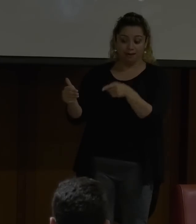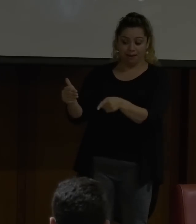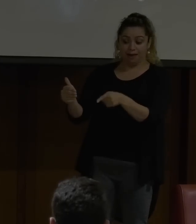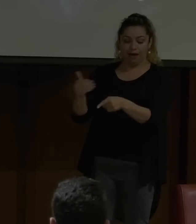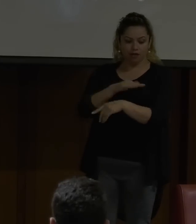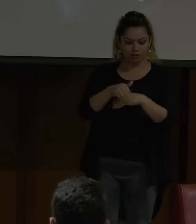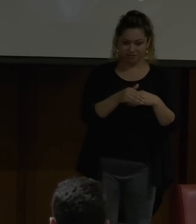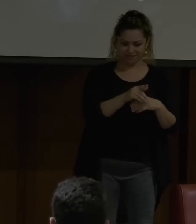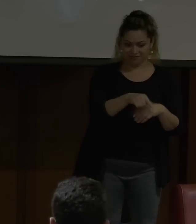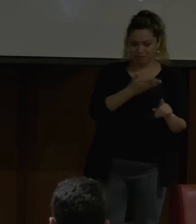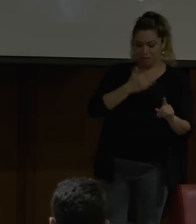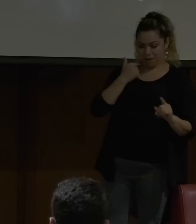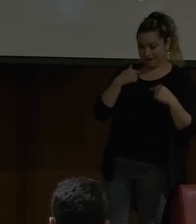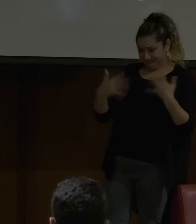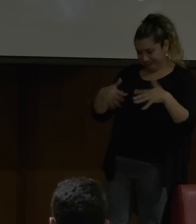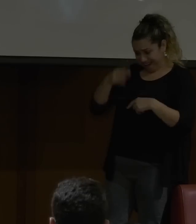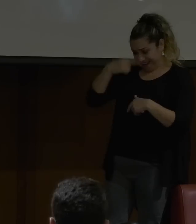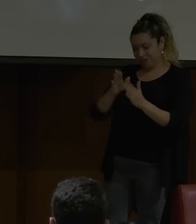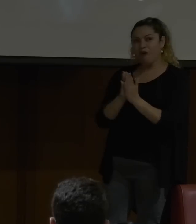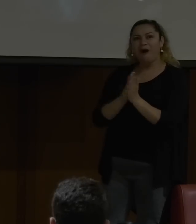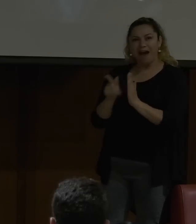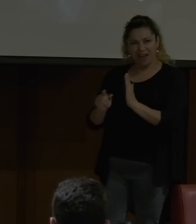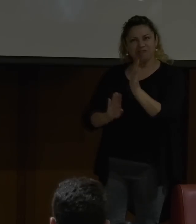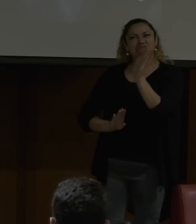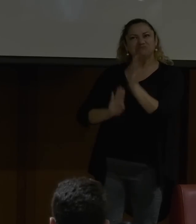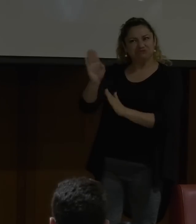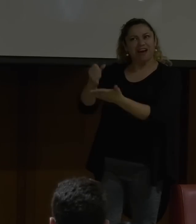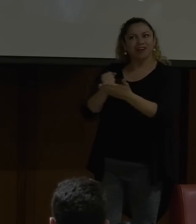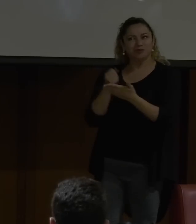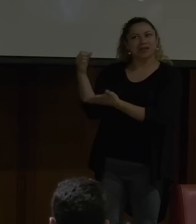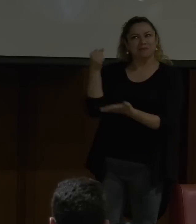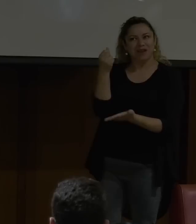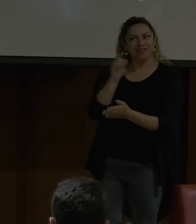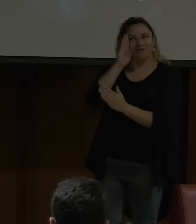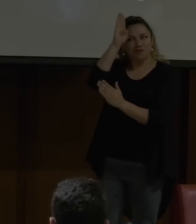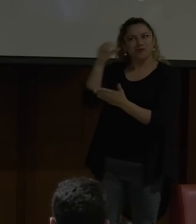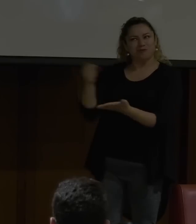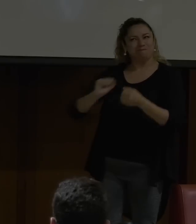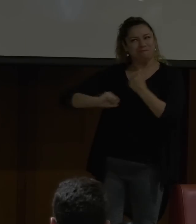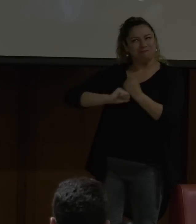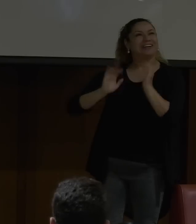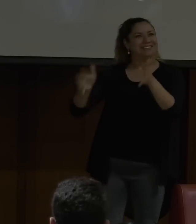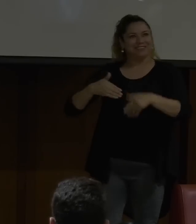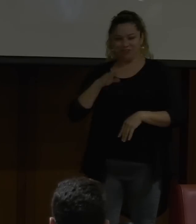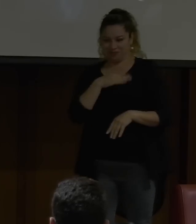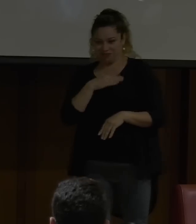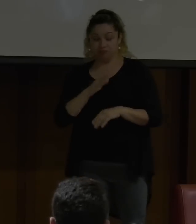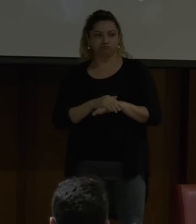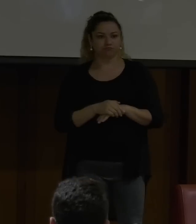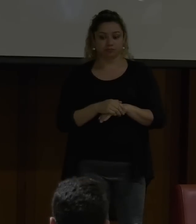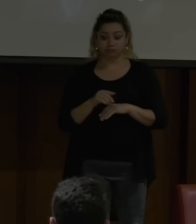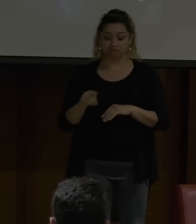estaban puestas todas las esperanzas para ayudarlos a salir de la pobreza. 8 días después de nacido, Abel